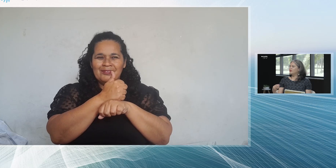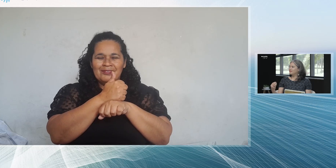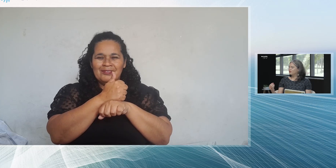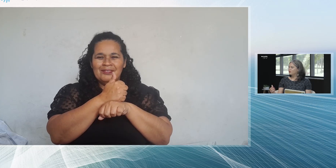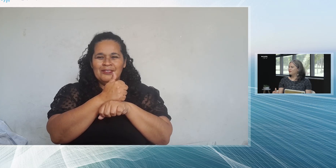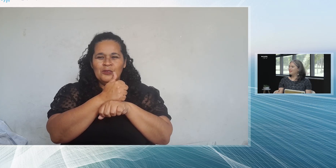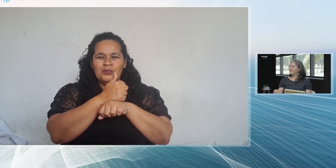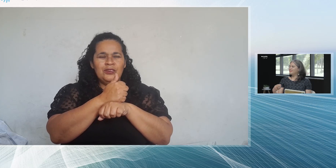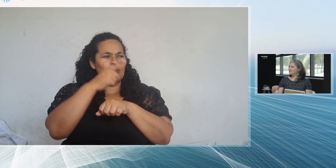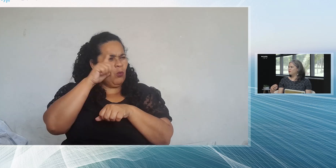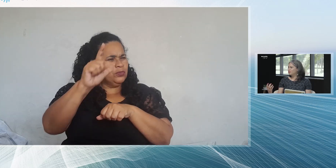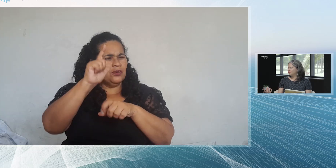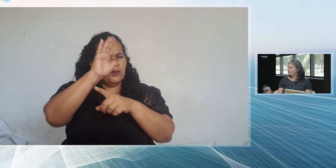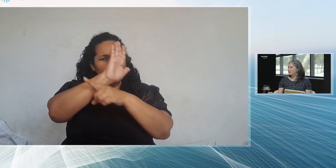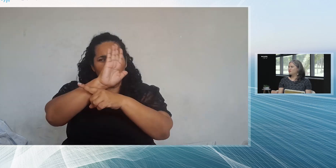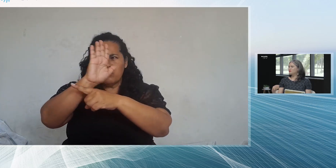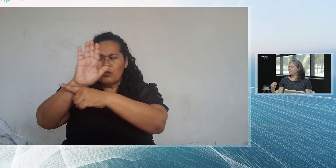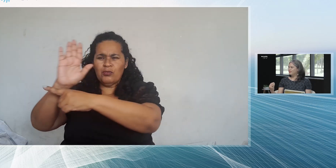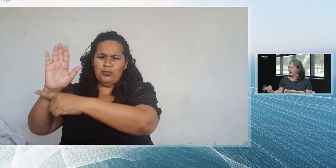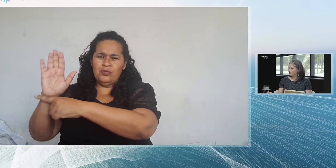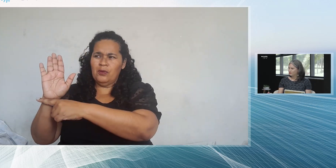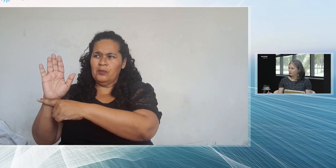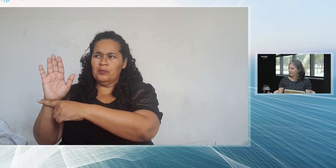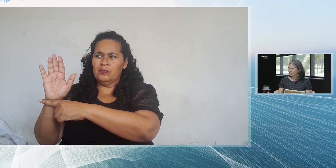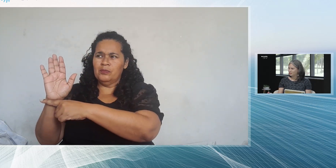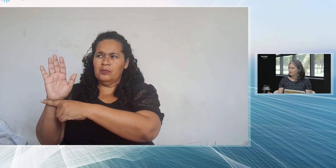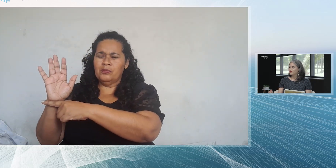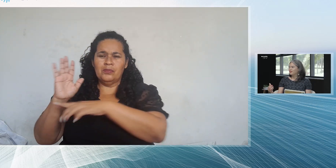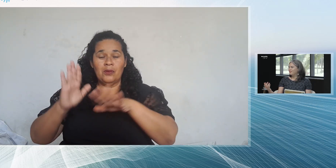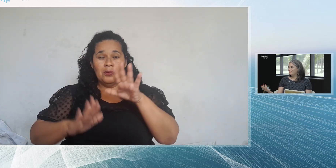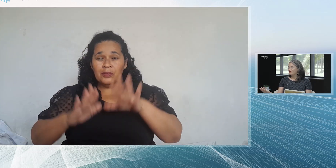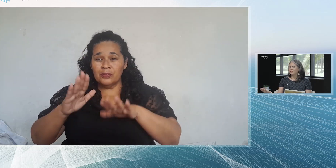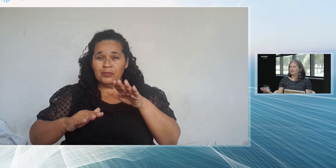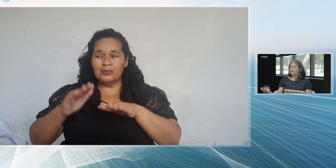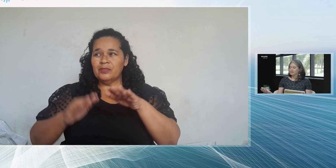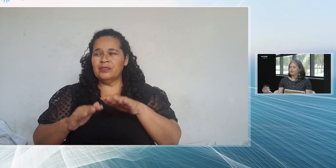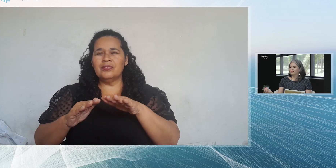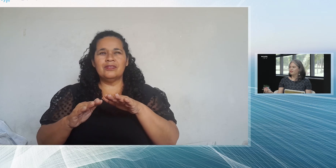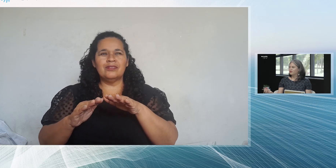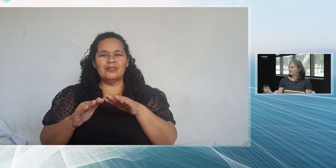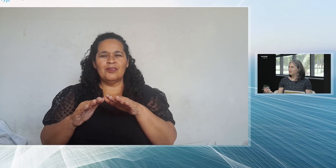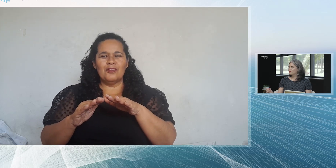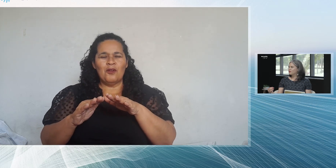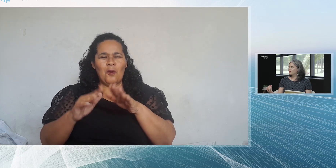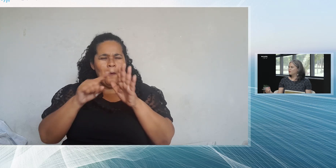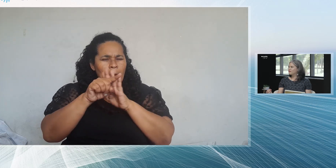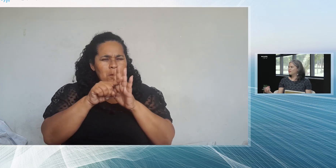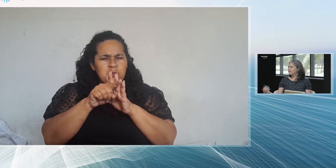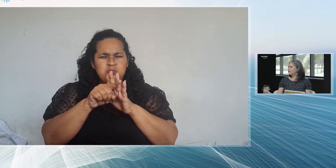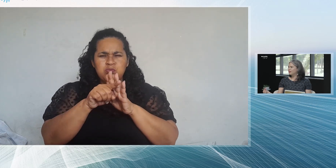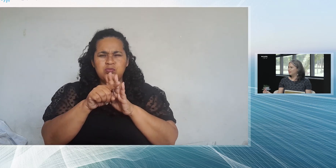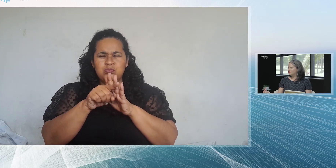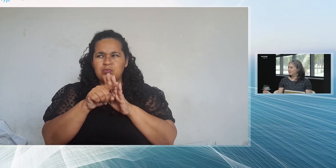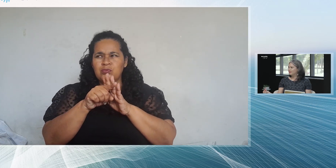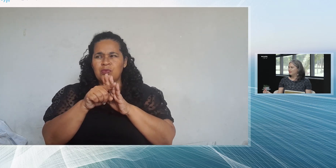é libertador, é desangustiante, ajuda a lidar com a dificuldade. E olha que coisa maravilhosa, né? Ajudou essa moça a